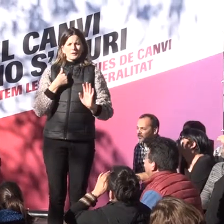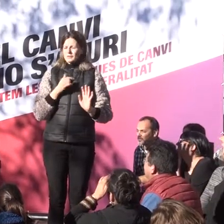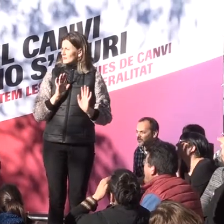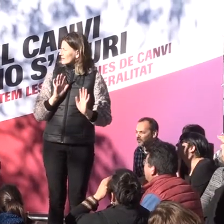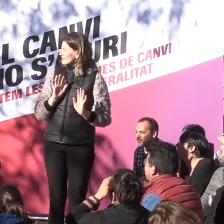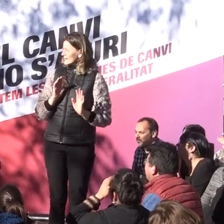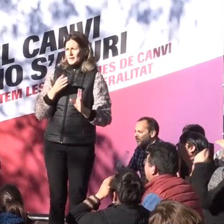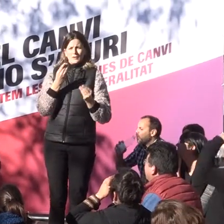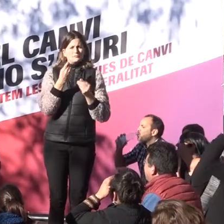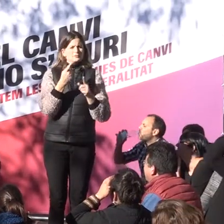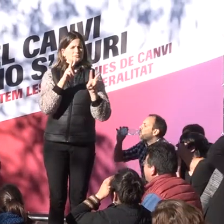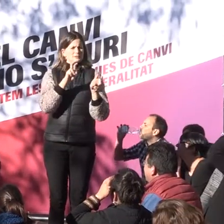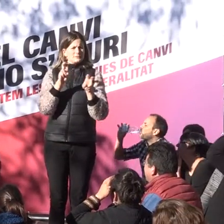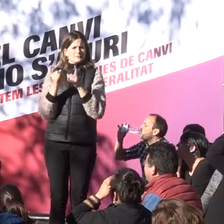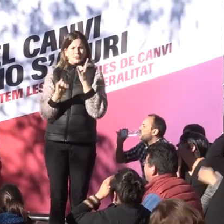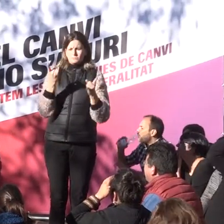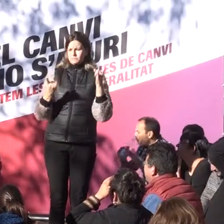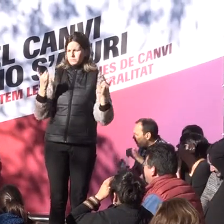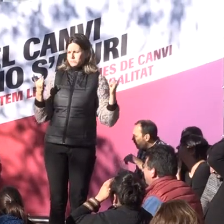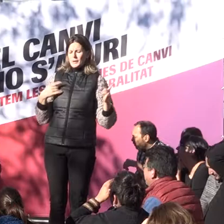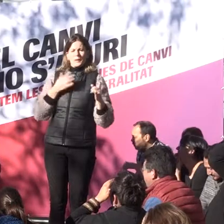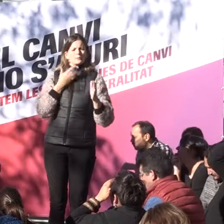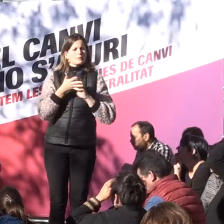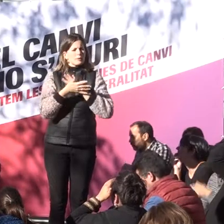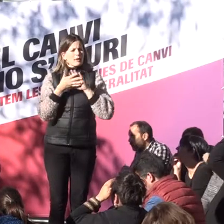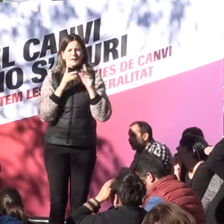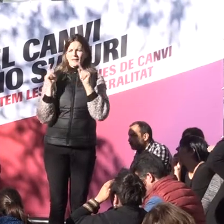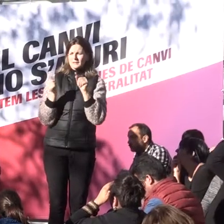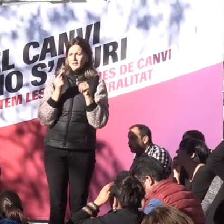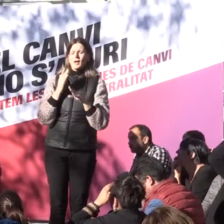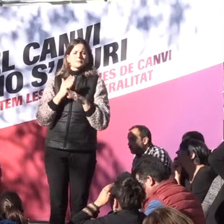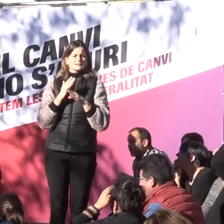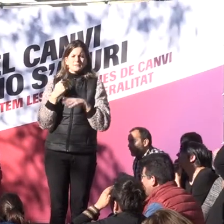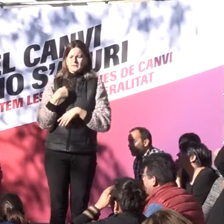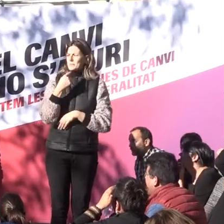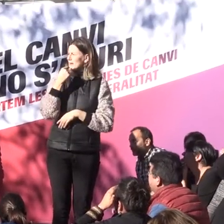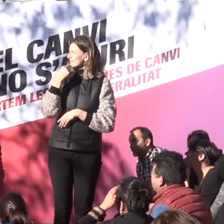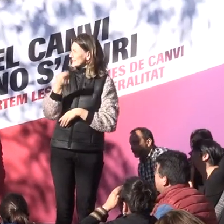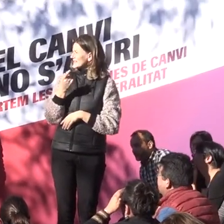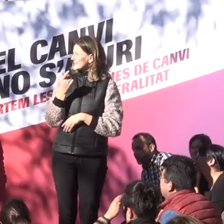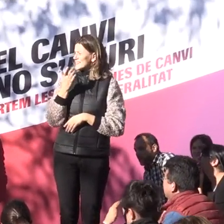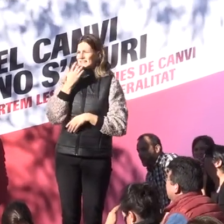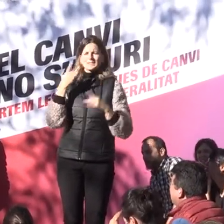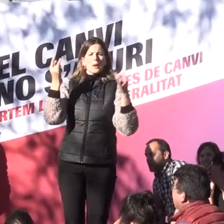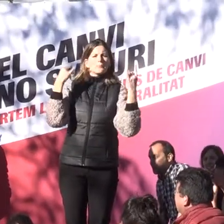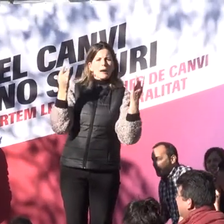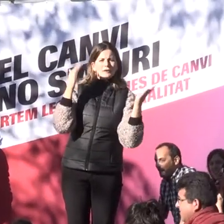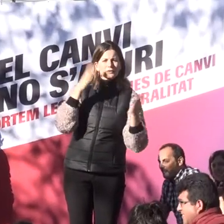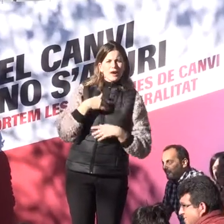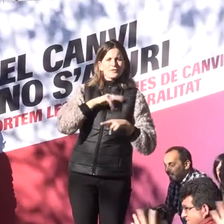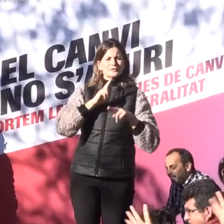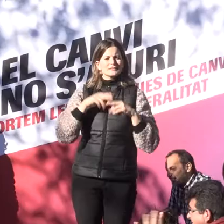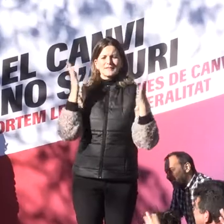han salido muchas cosas para hablar para discutir pero siempre hemos dicho que si no hay bailes si no hay fiestas